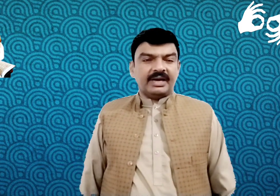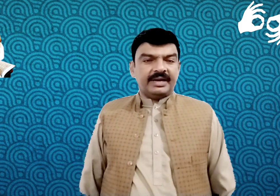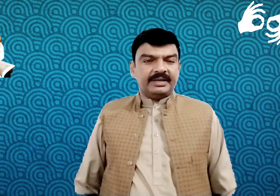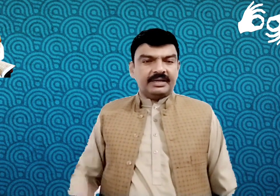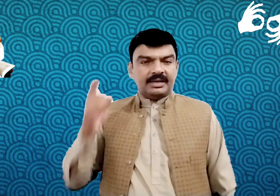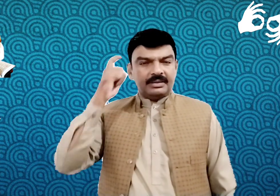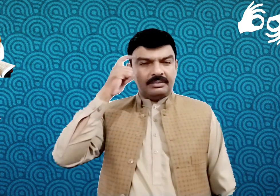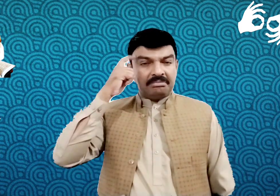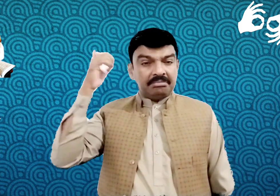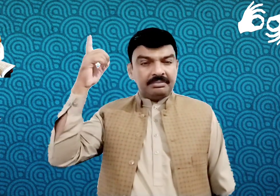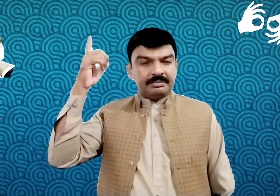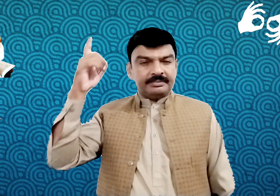आइडिया